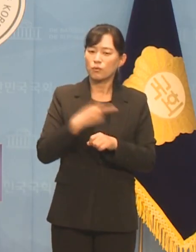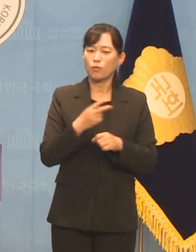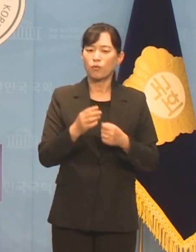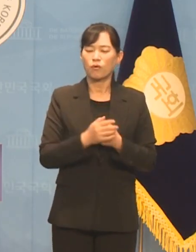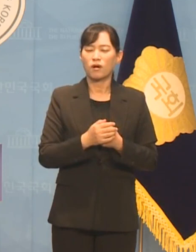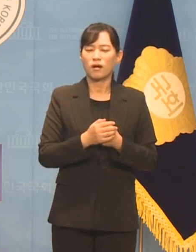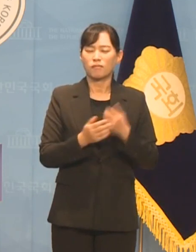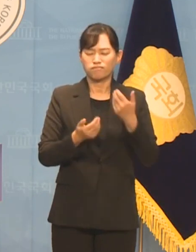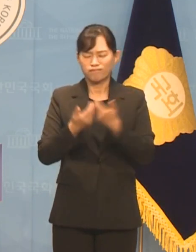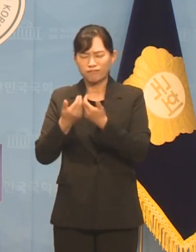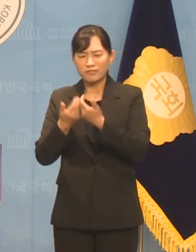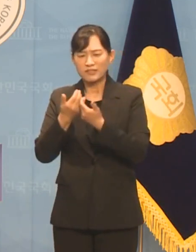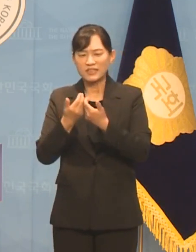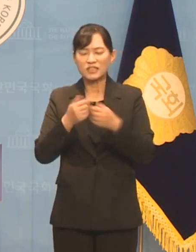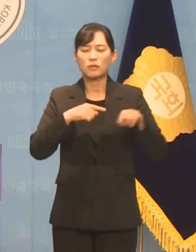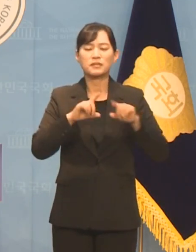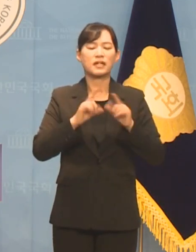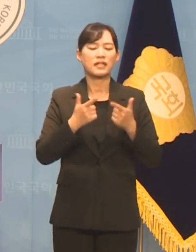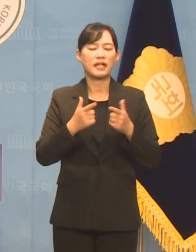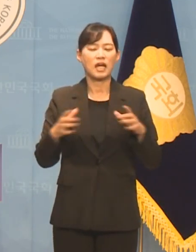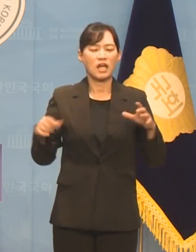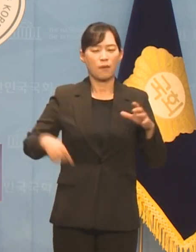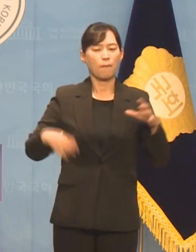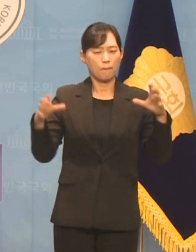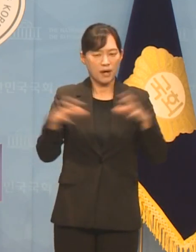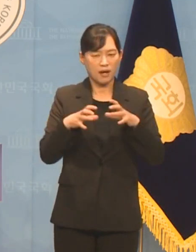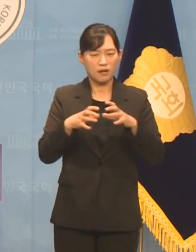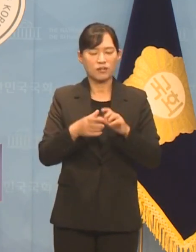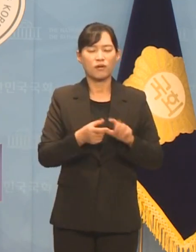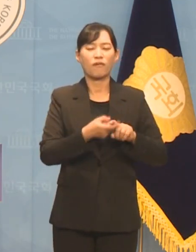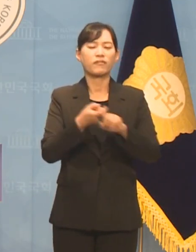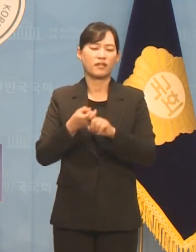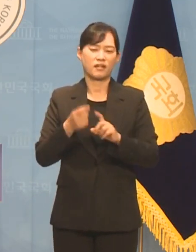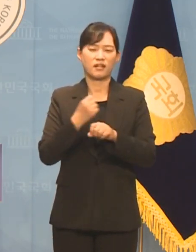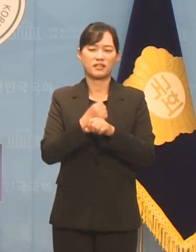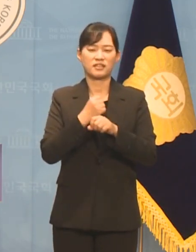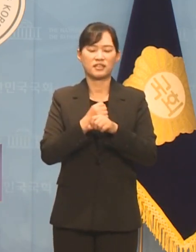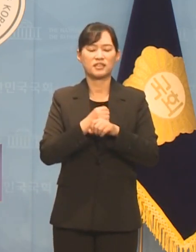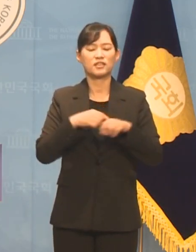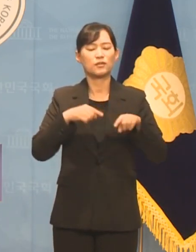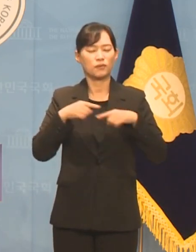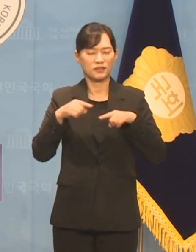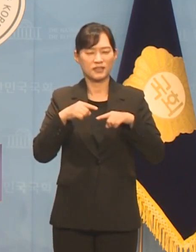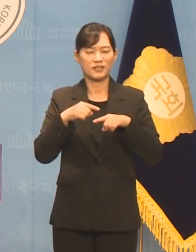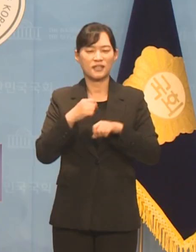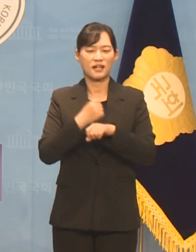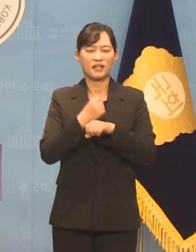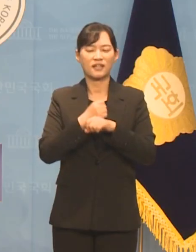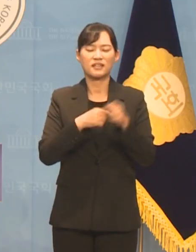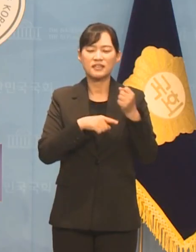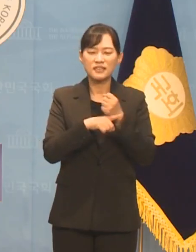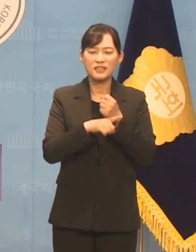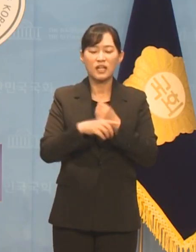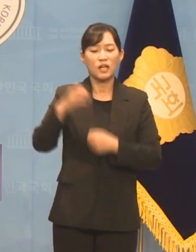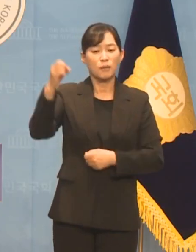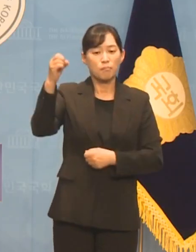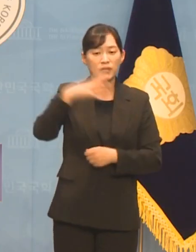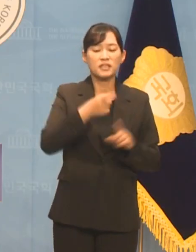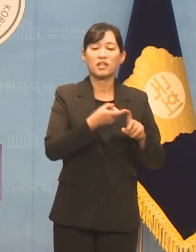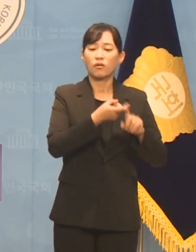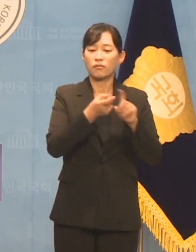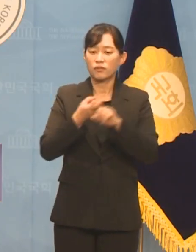분열의 정치를 넘어 연대와 연합으로 더셈 정치를 실현하겠다는 의지를 담았습니다. 빛의 연대로